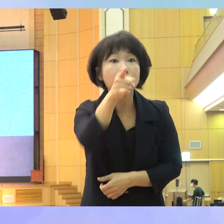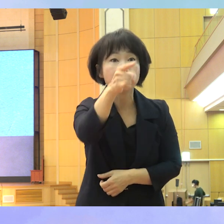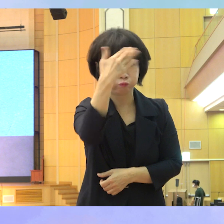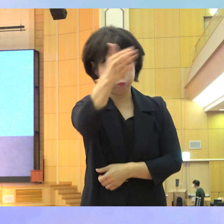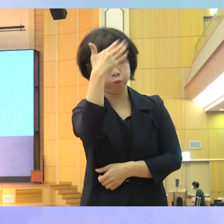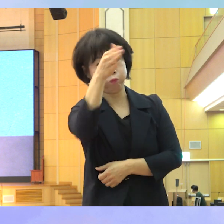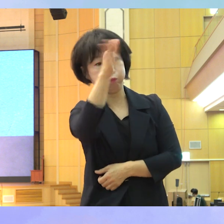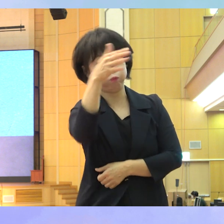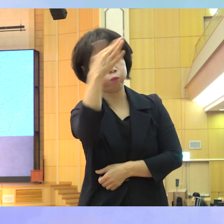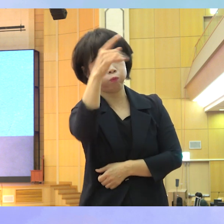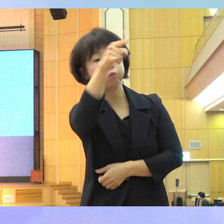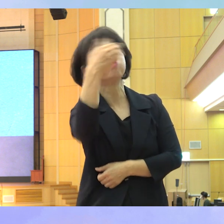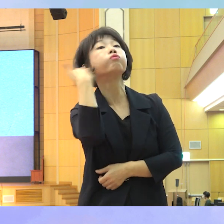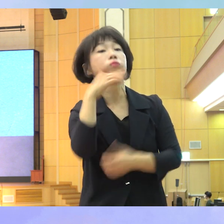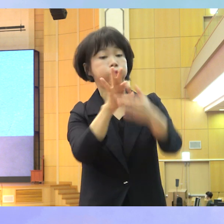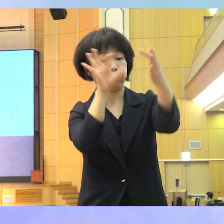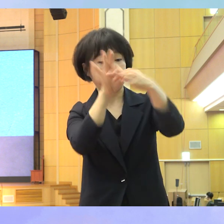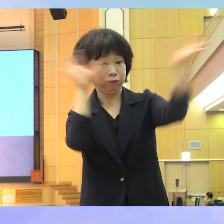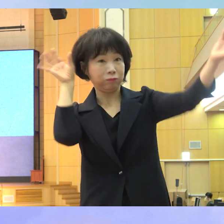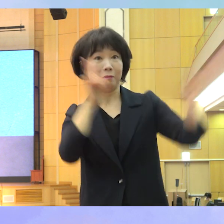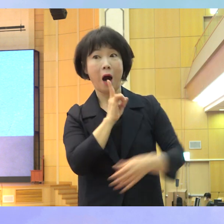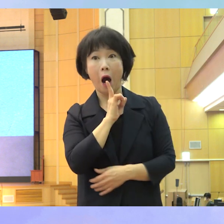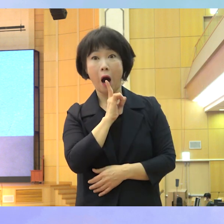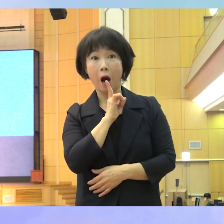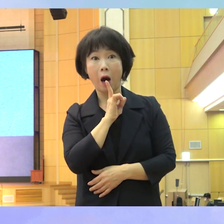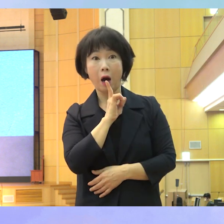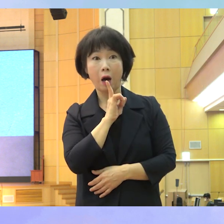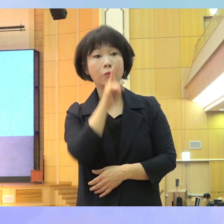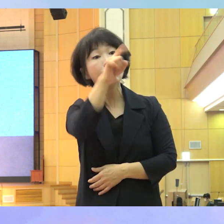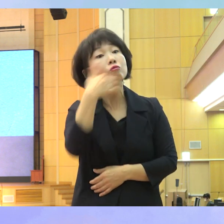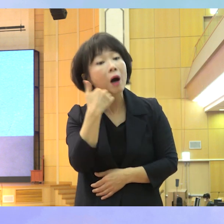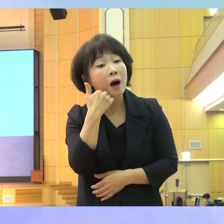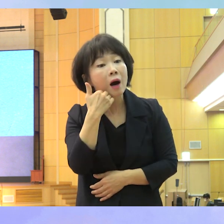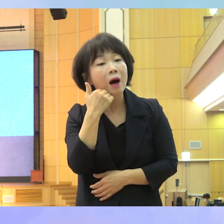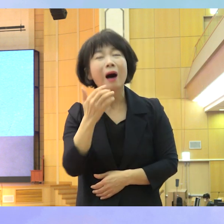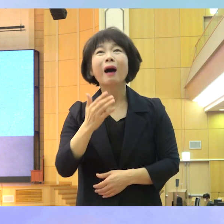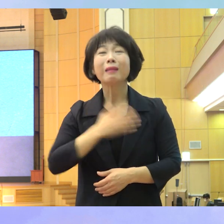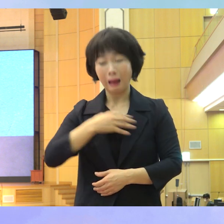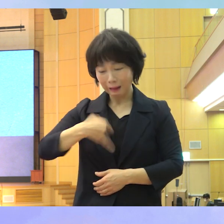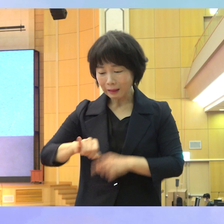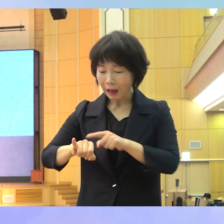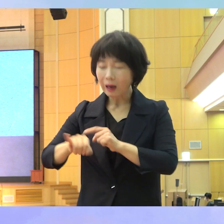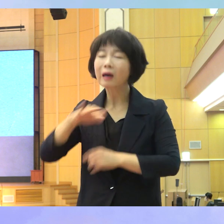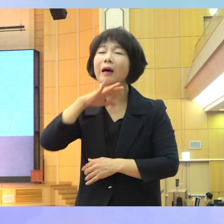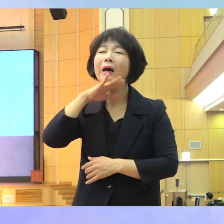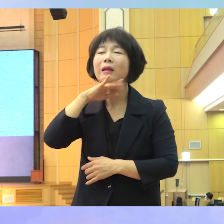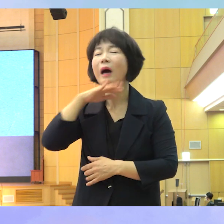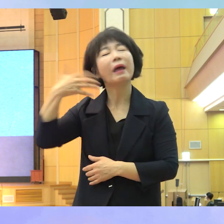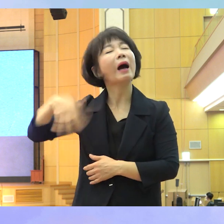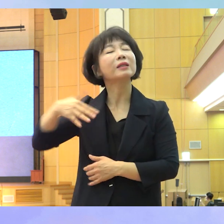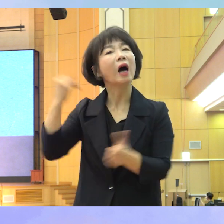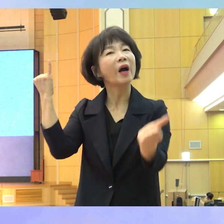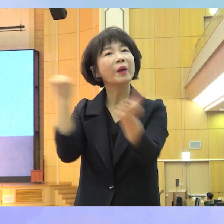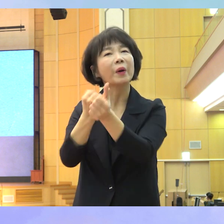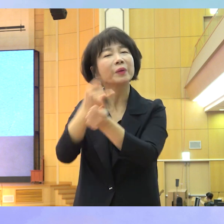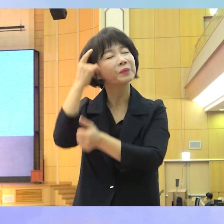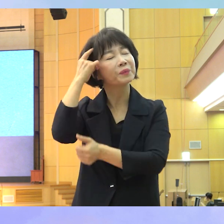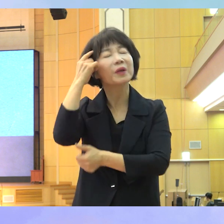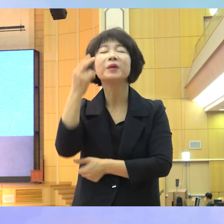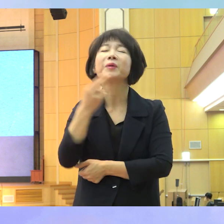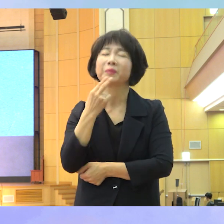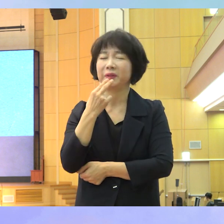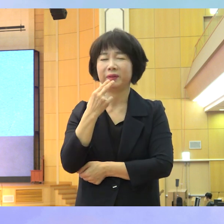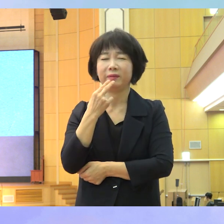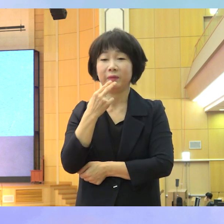뭔데 그러냐라는 듯한 말로써, 우리 딸은 아직 나이도 어리고 뭐 결혼할 마음